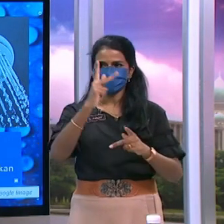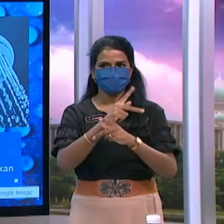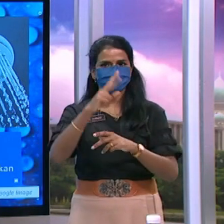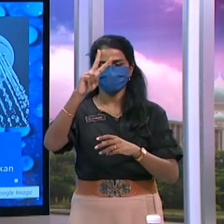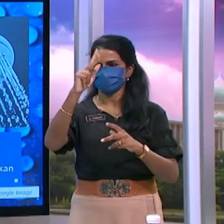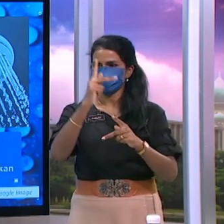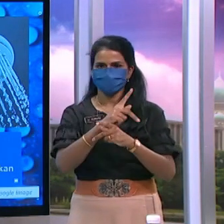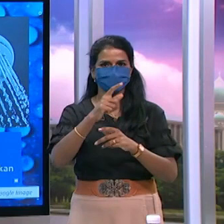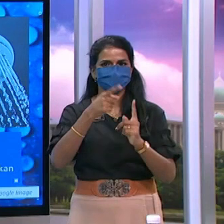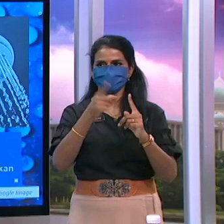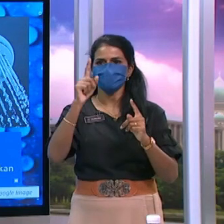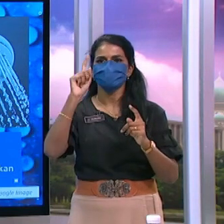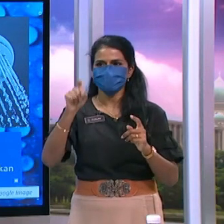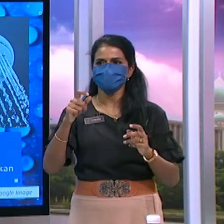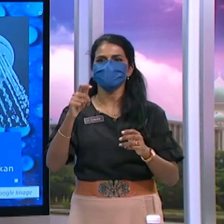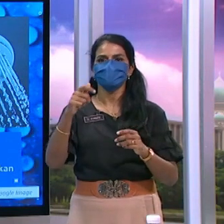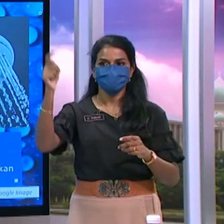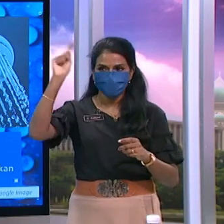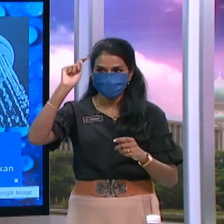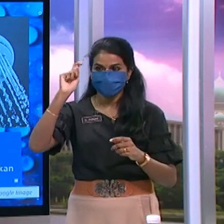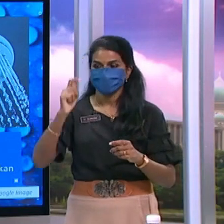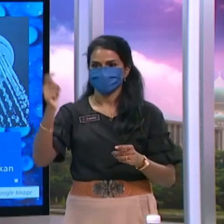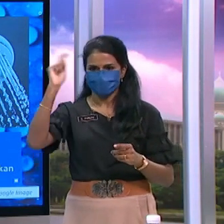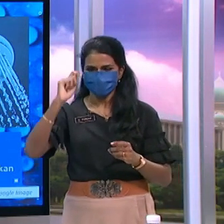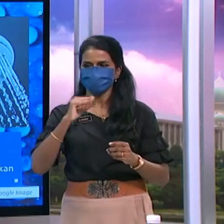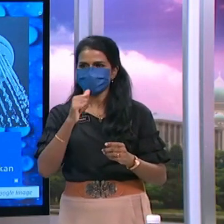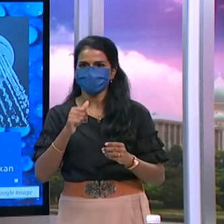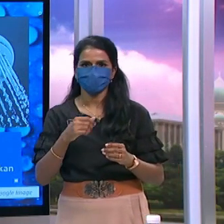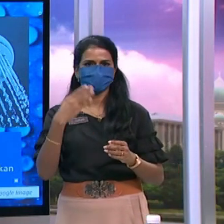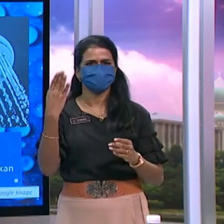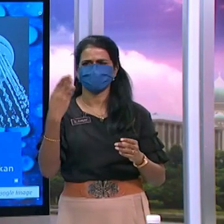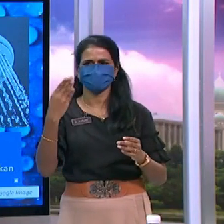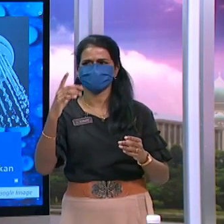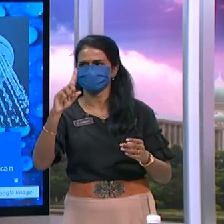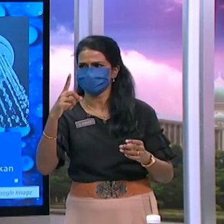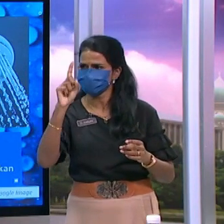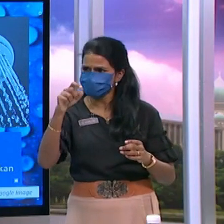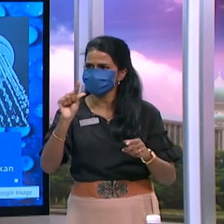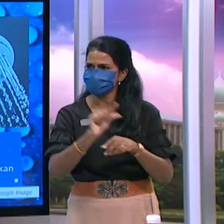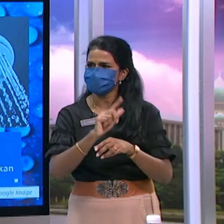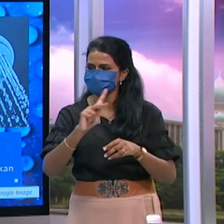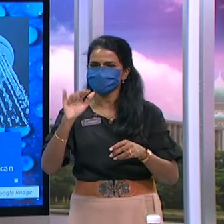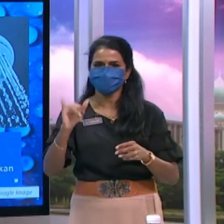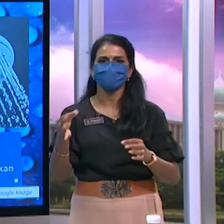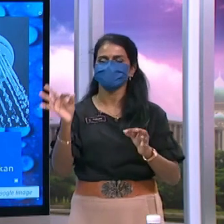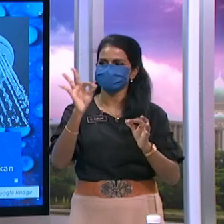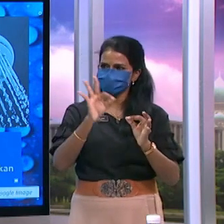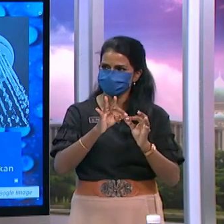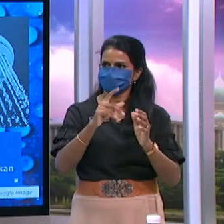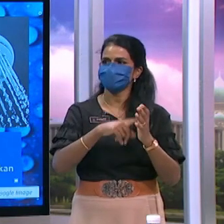kali, dua kali tapi mesti mandi. Mandi bukan biasa-biasa je. Mesti gunakan yang sesuai. Apa dia